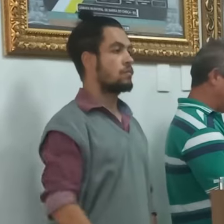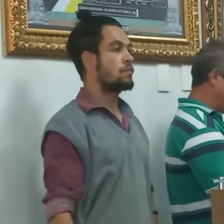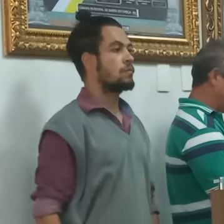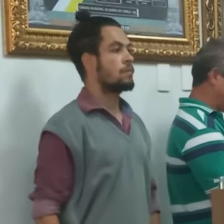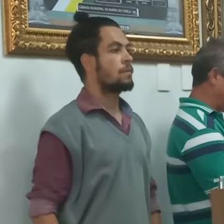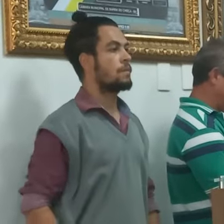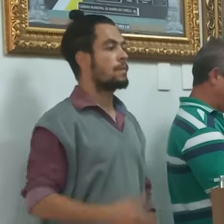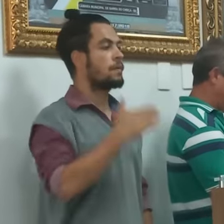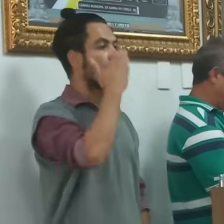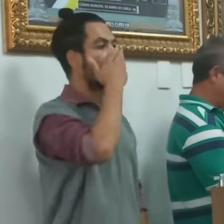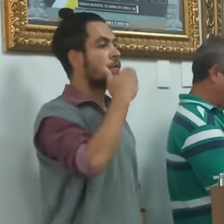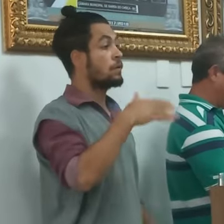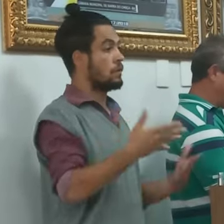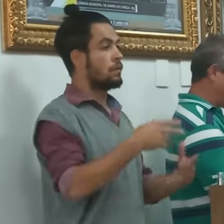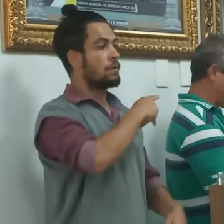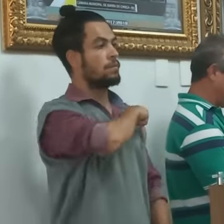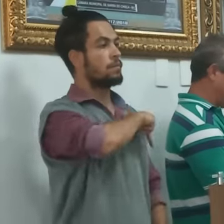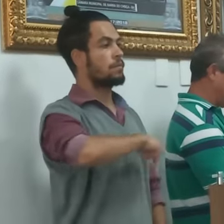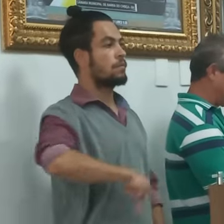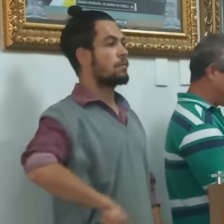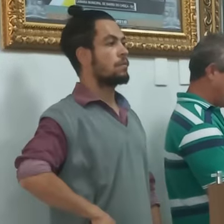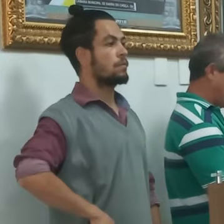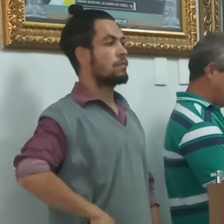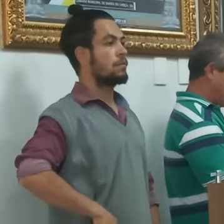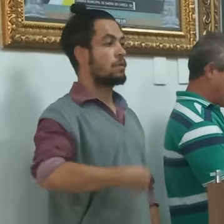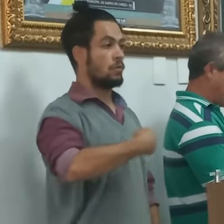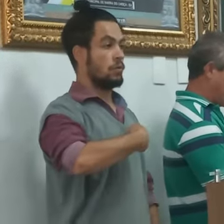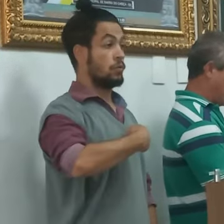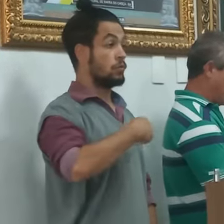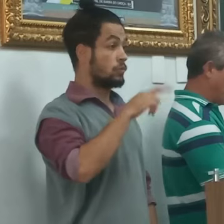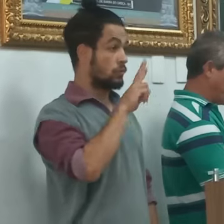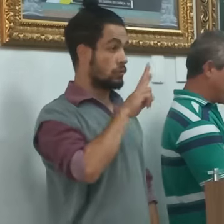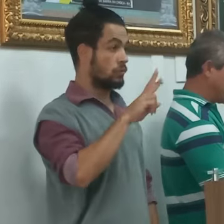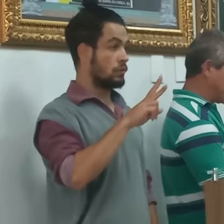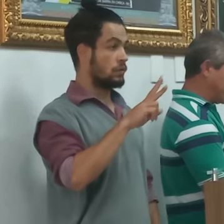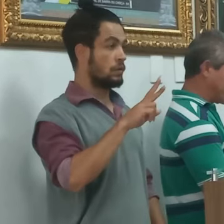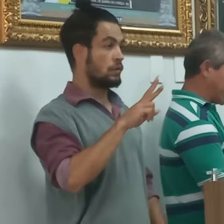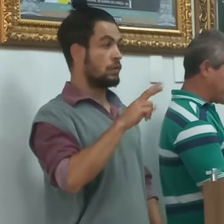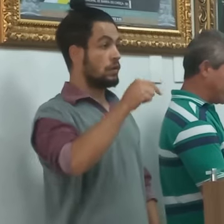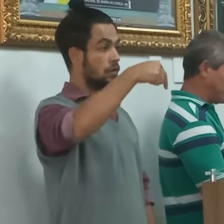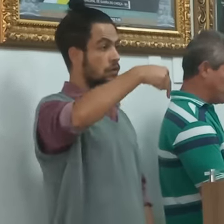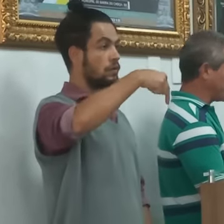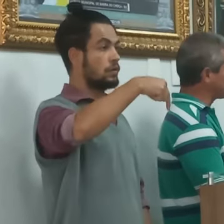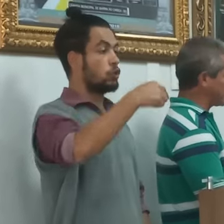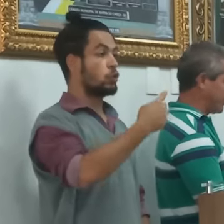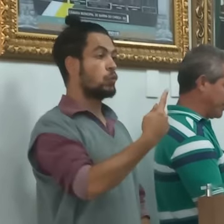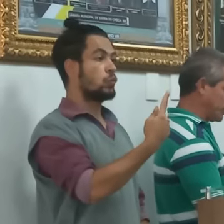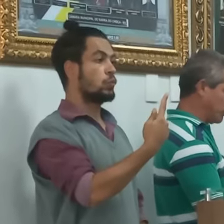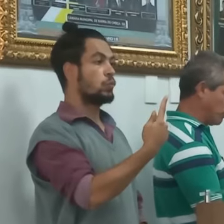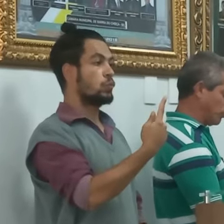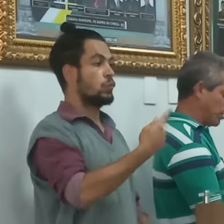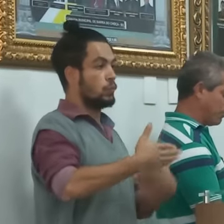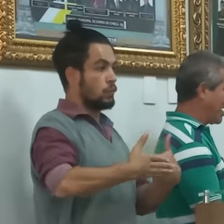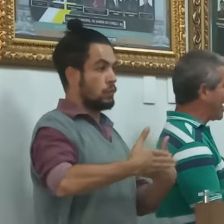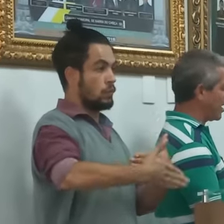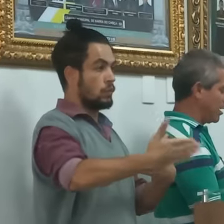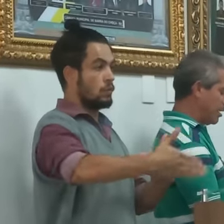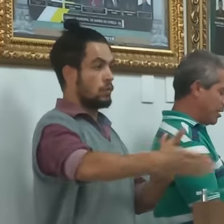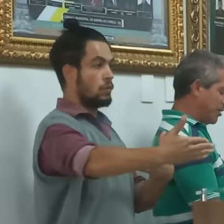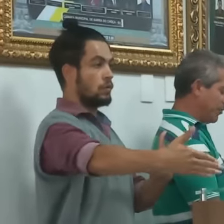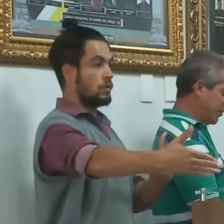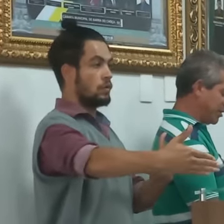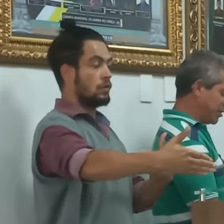Excelentíssimo presidente, eu tenho visto aqui um processo administrativo número